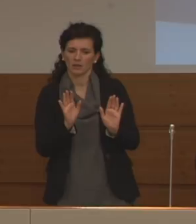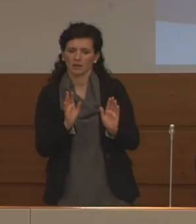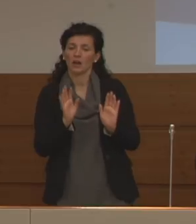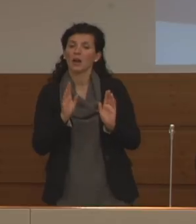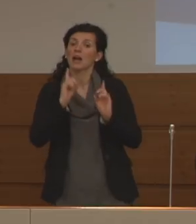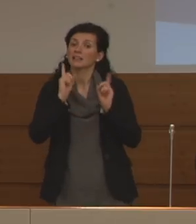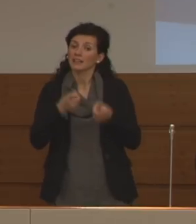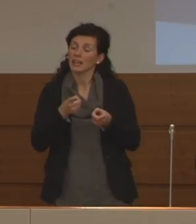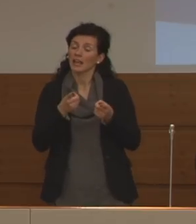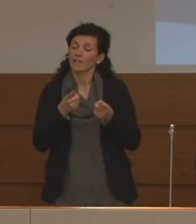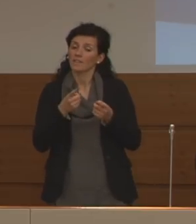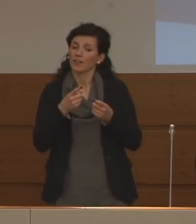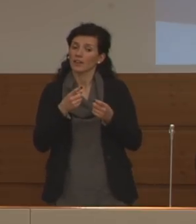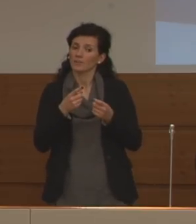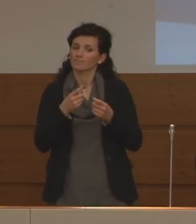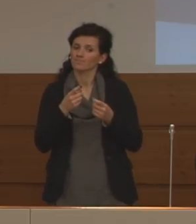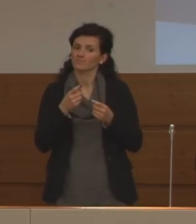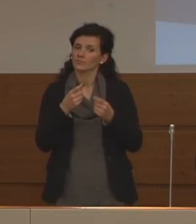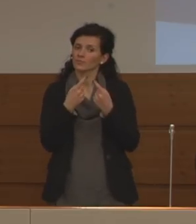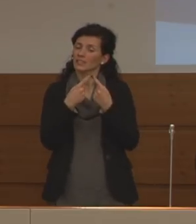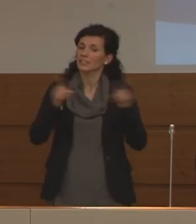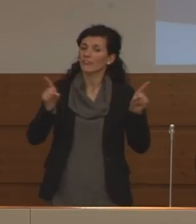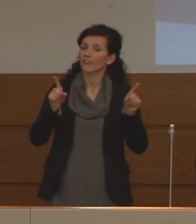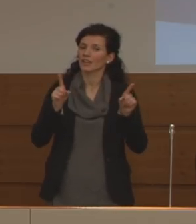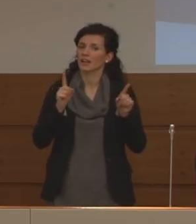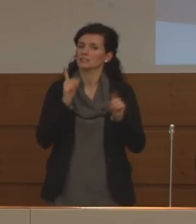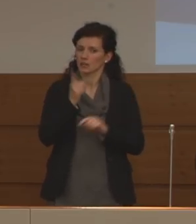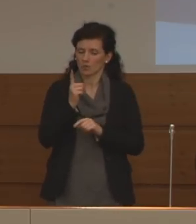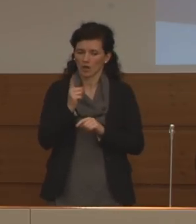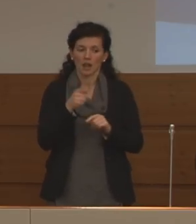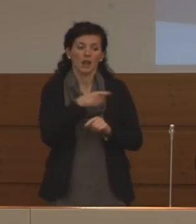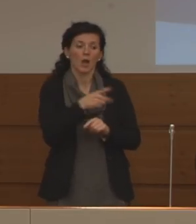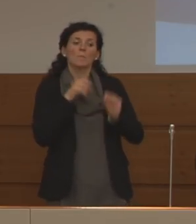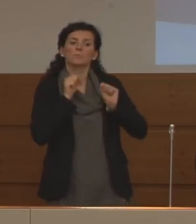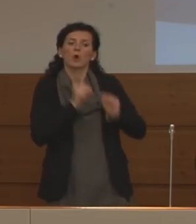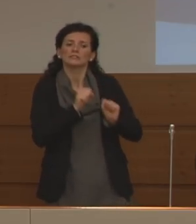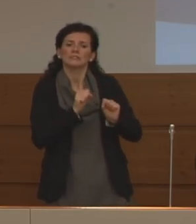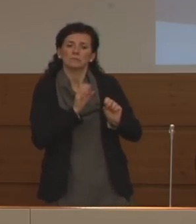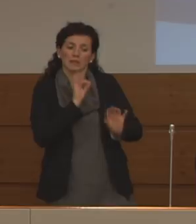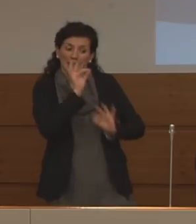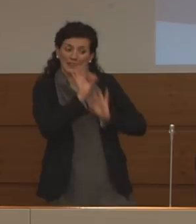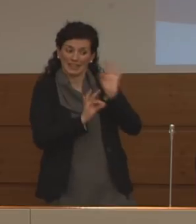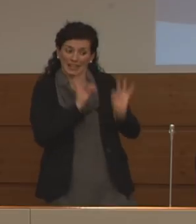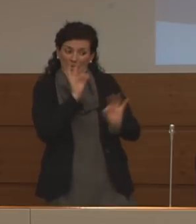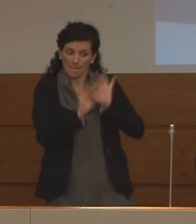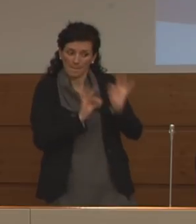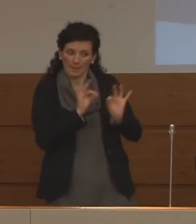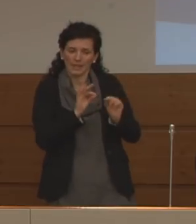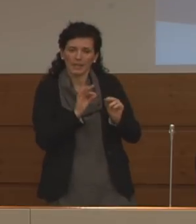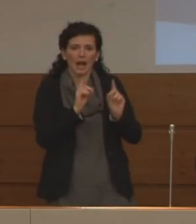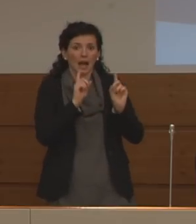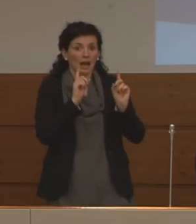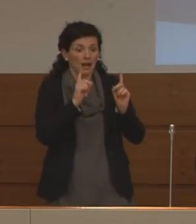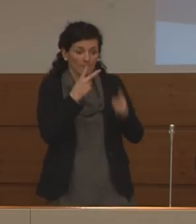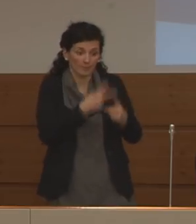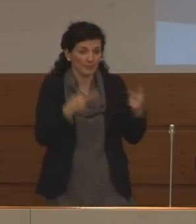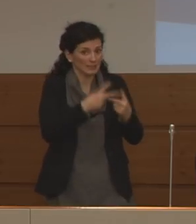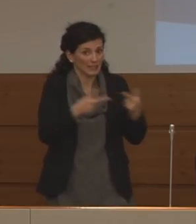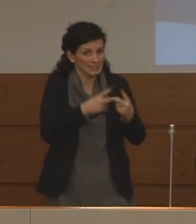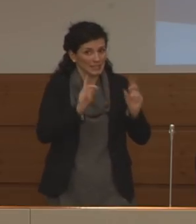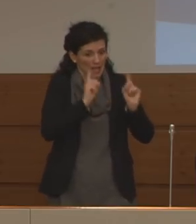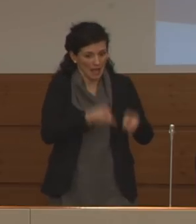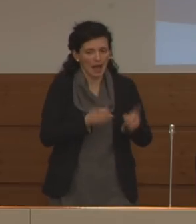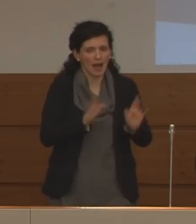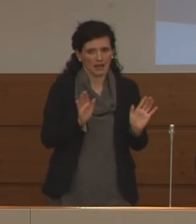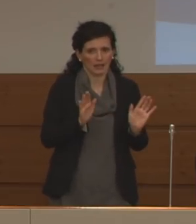parlare di possibili opzioni terapeutiche da testare e validare quindi